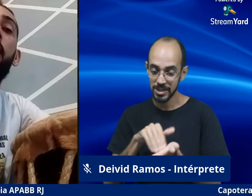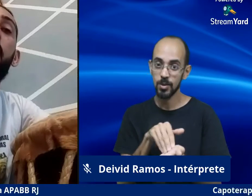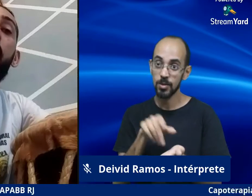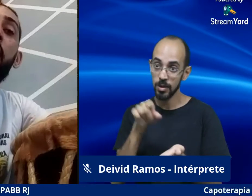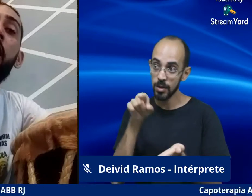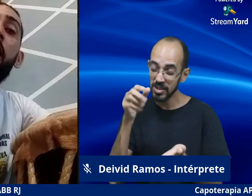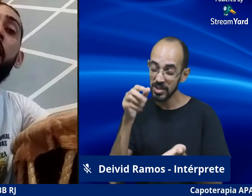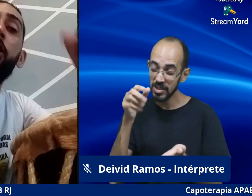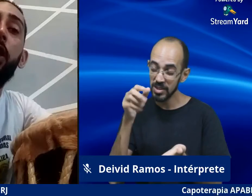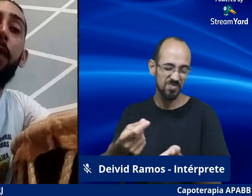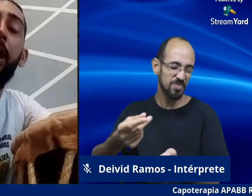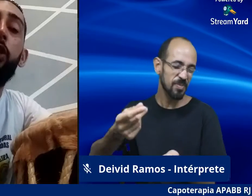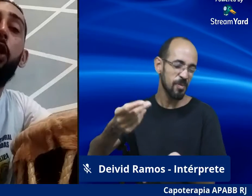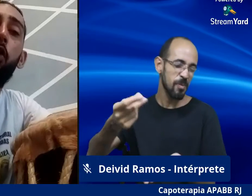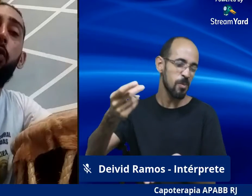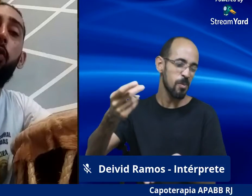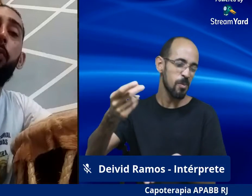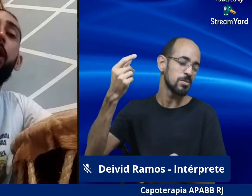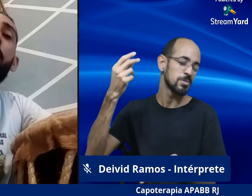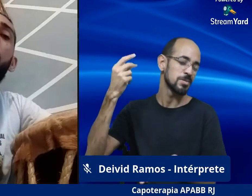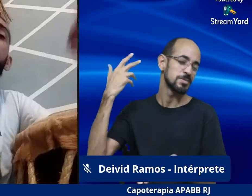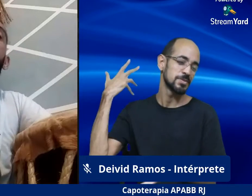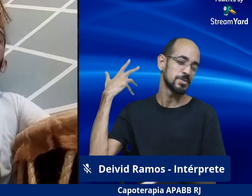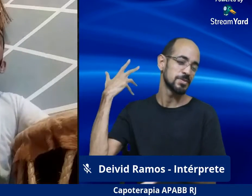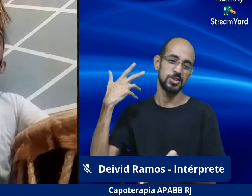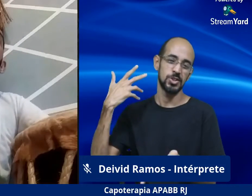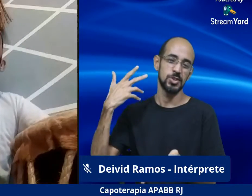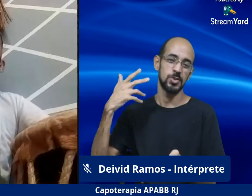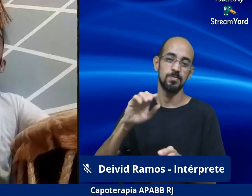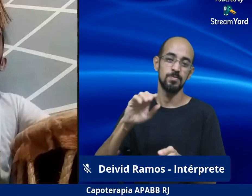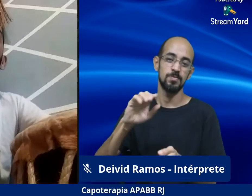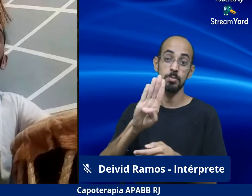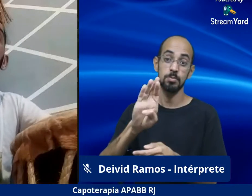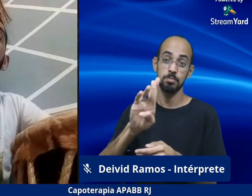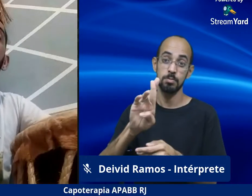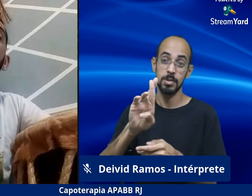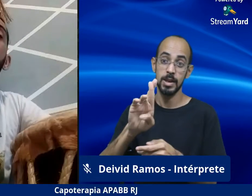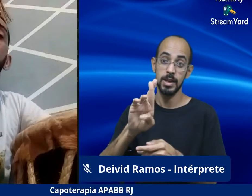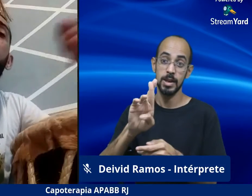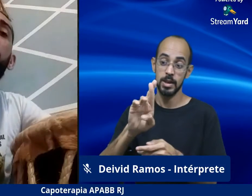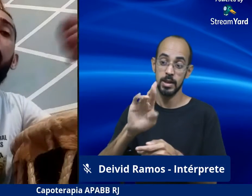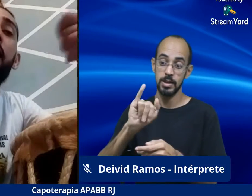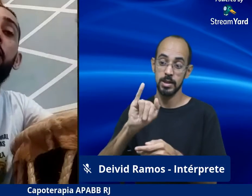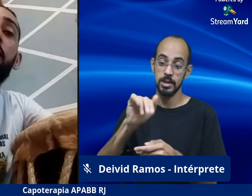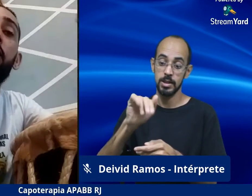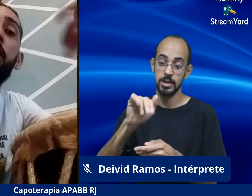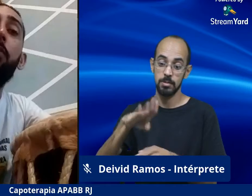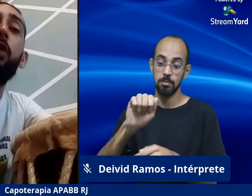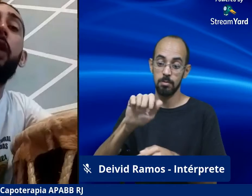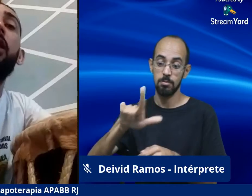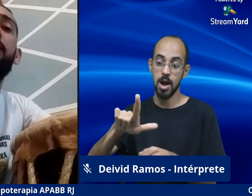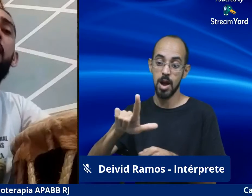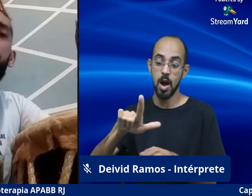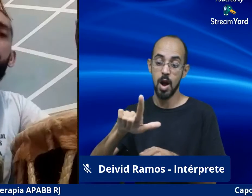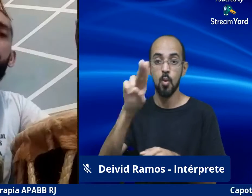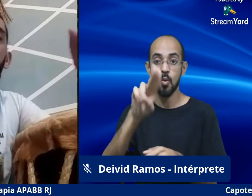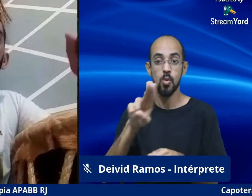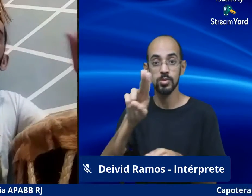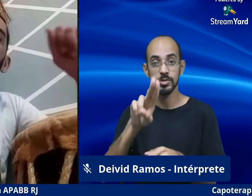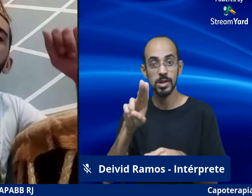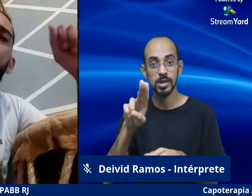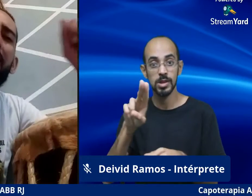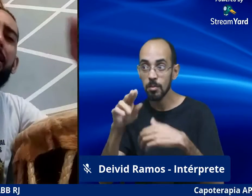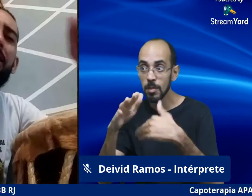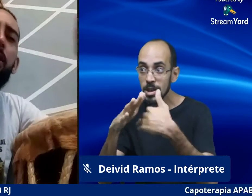antigas. E, antigamente, o birimbau ele servia nas feiras para ficar chamando a atenção.